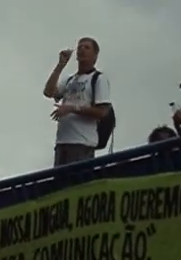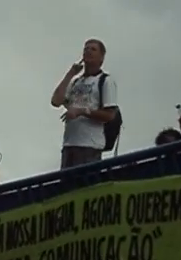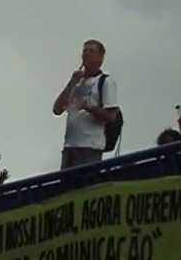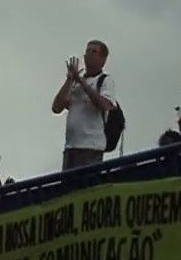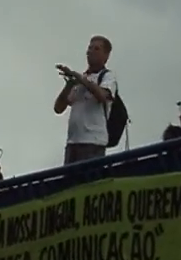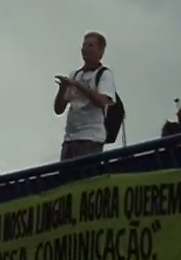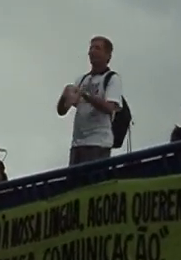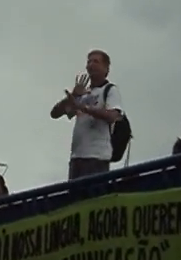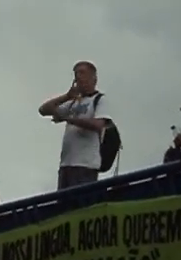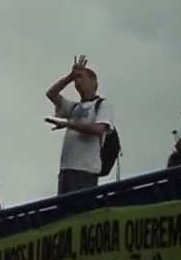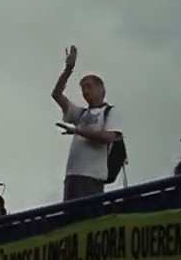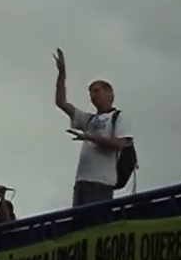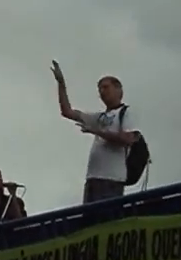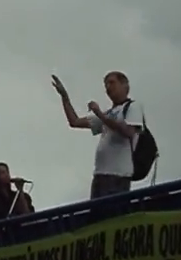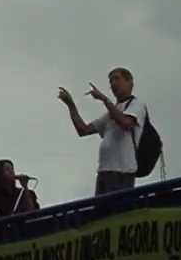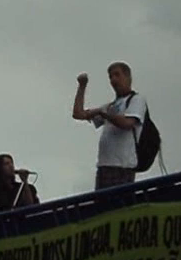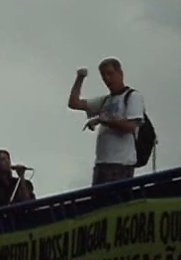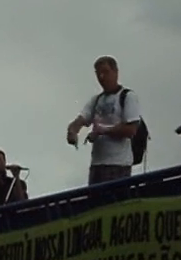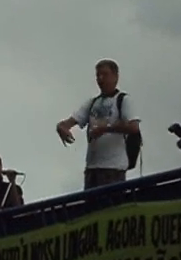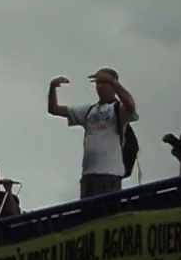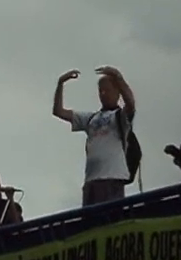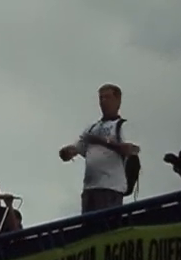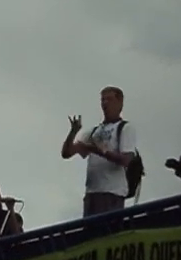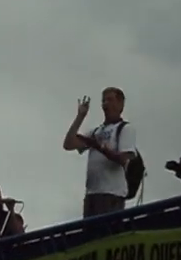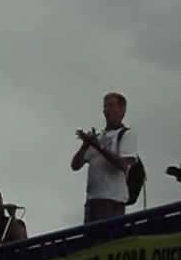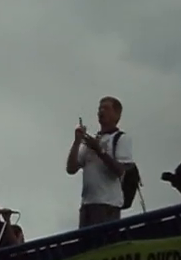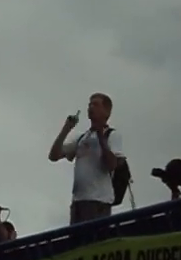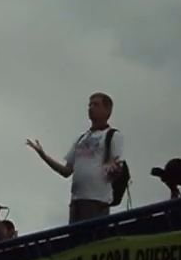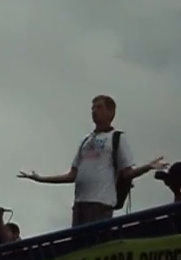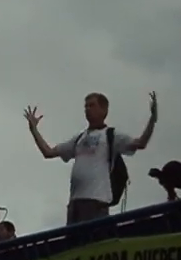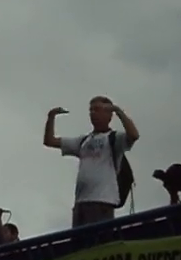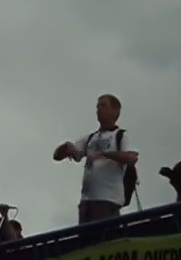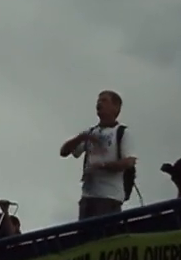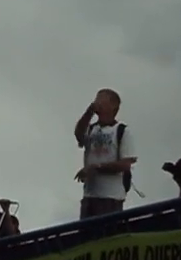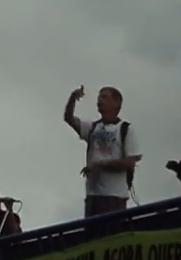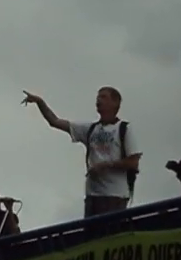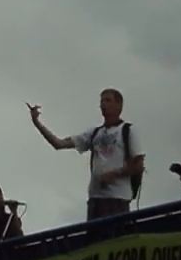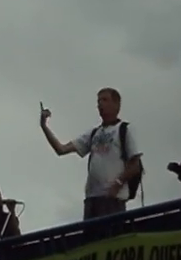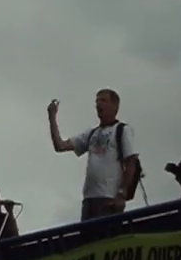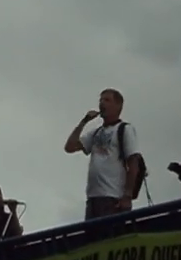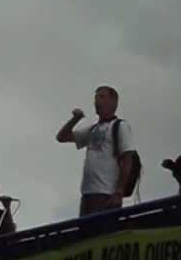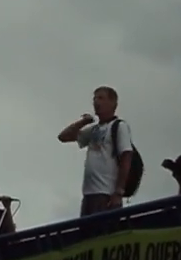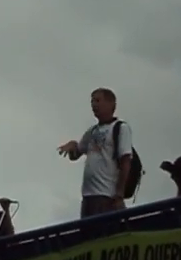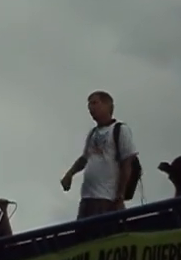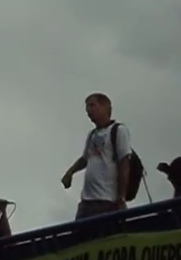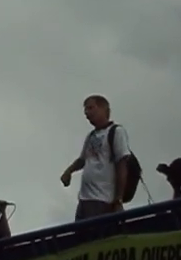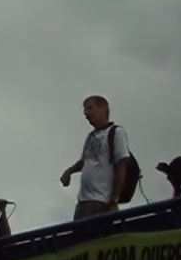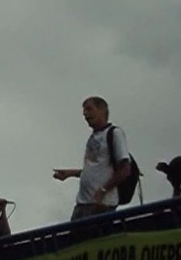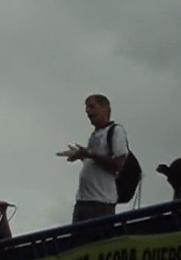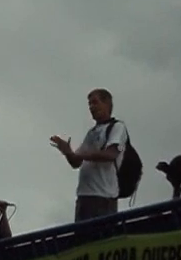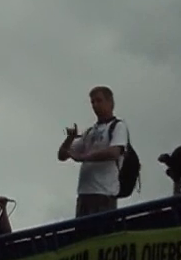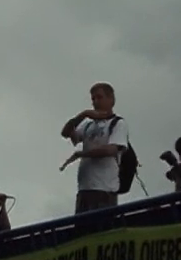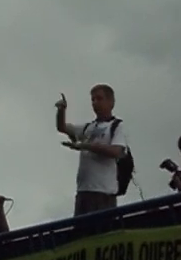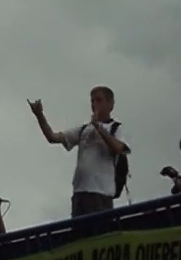problema gerado pelo próprio MEC. Nós já fizemos passeadas em todos os estados, foram feitas durante a semana,